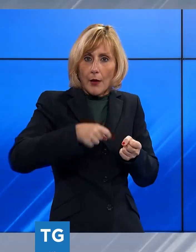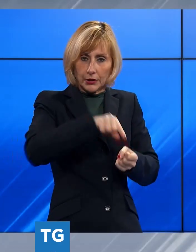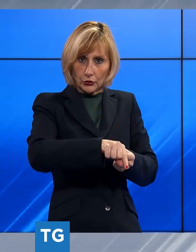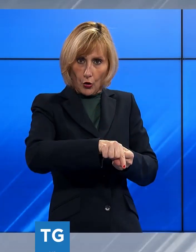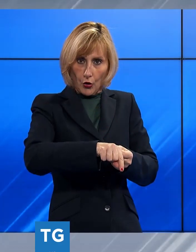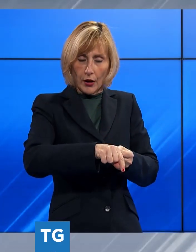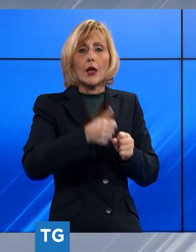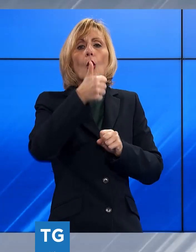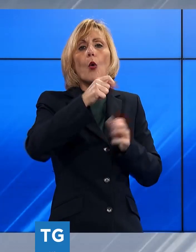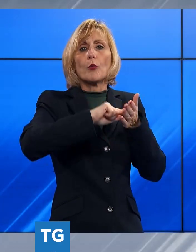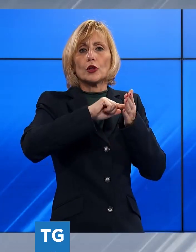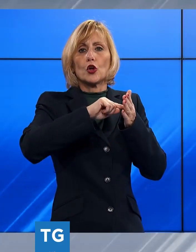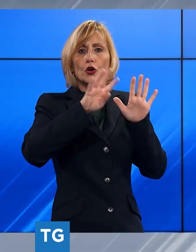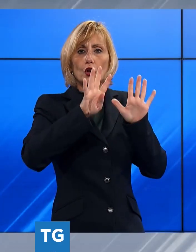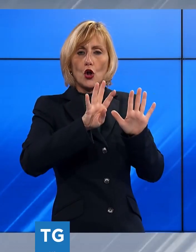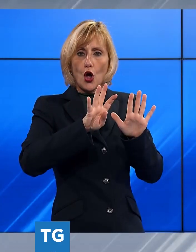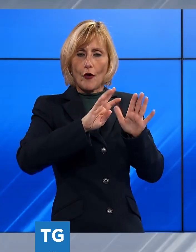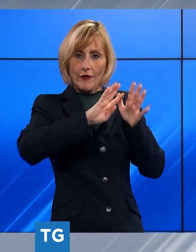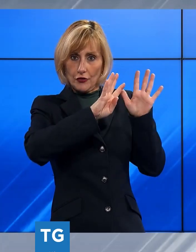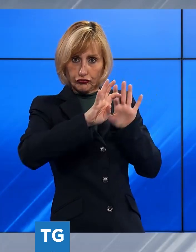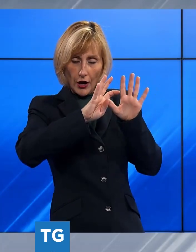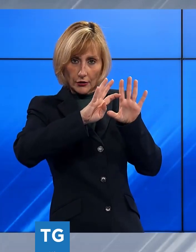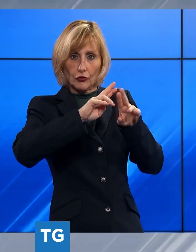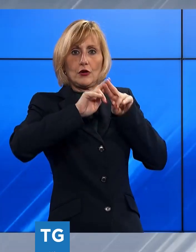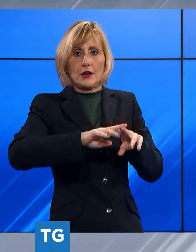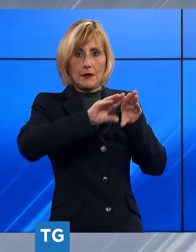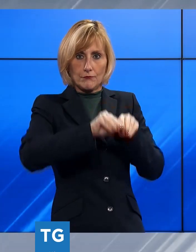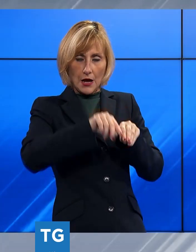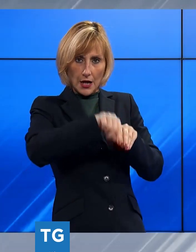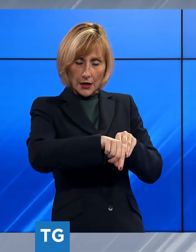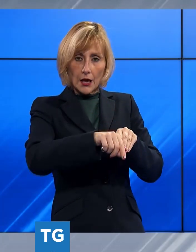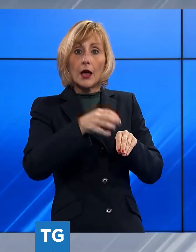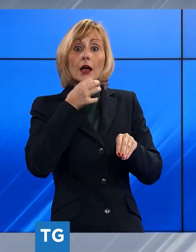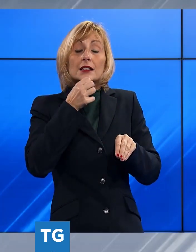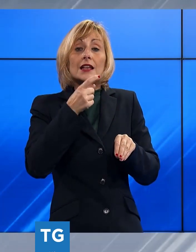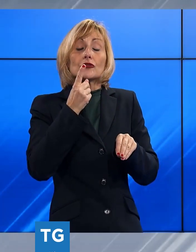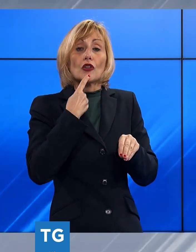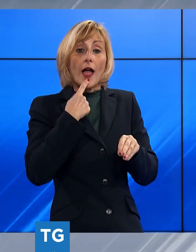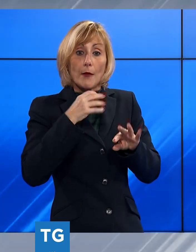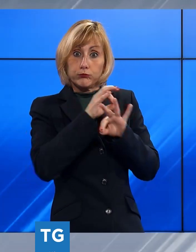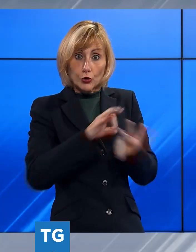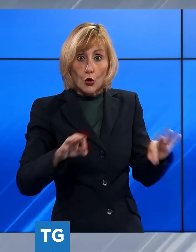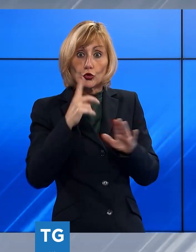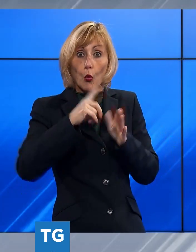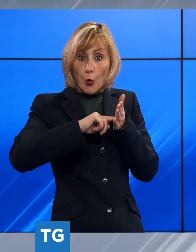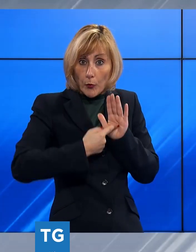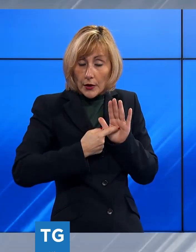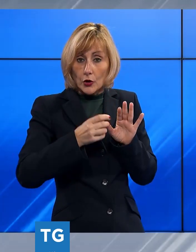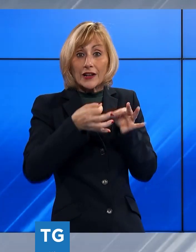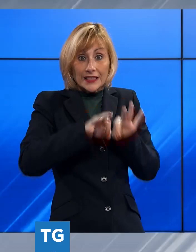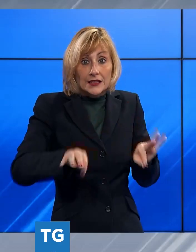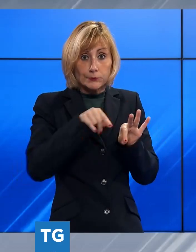tutte le attività puoi capire che in un comune come Abetone Cutigliano avere a disposizione diretta un milione